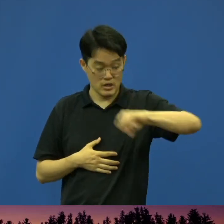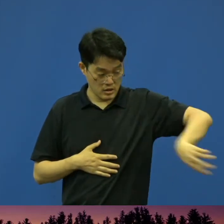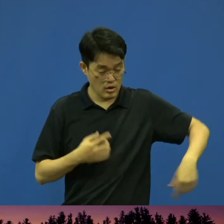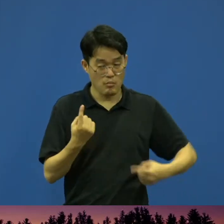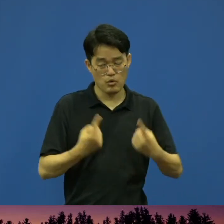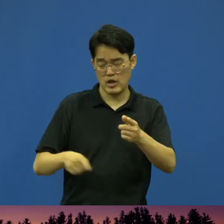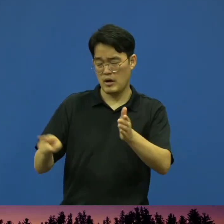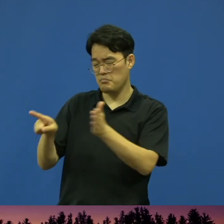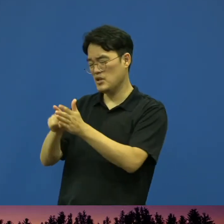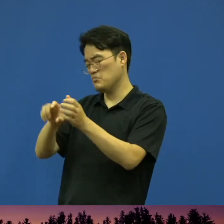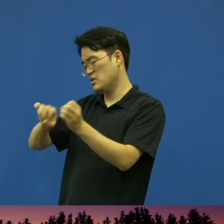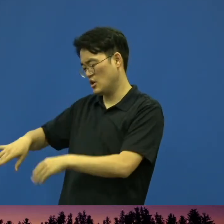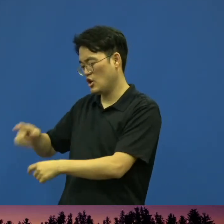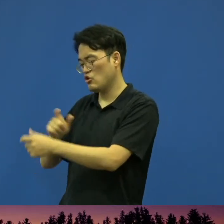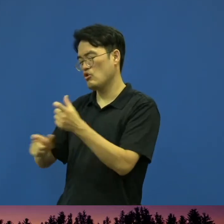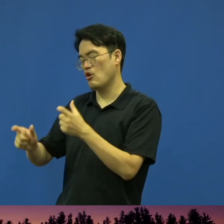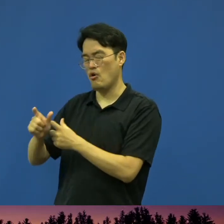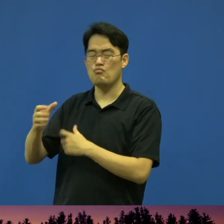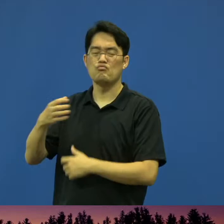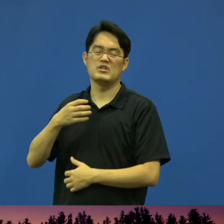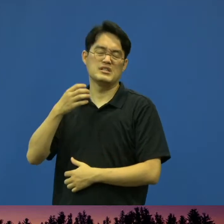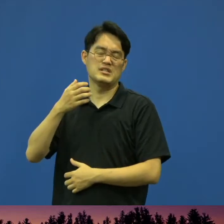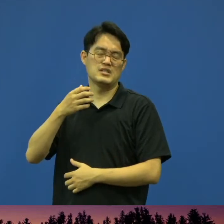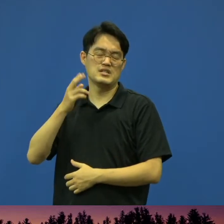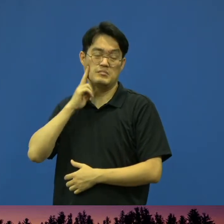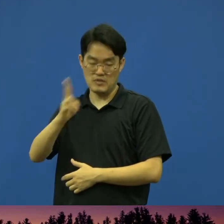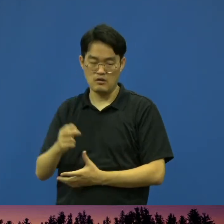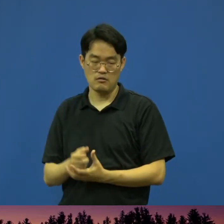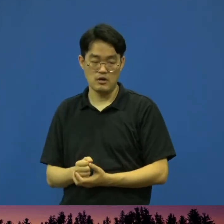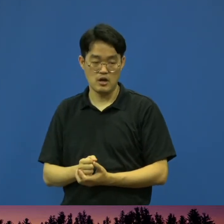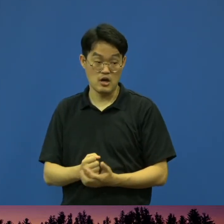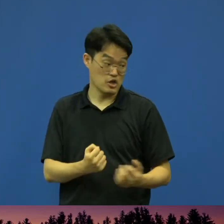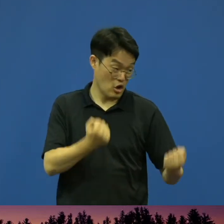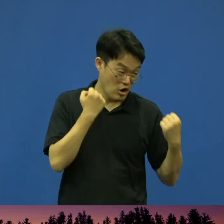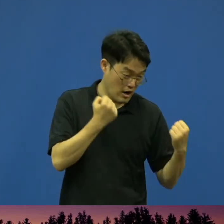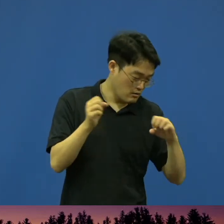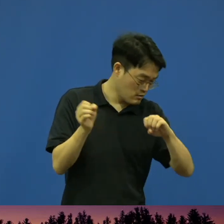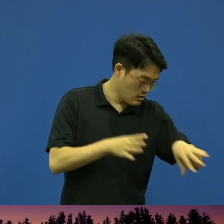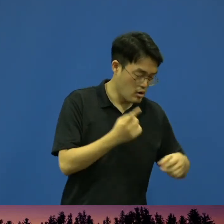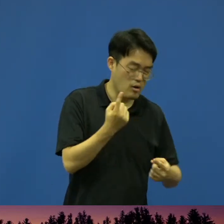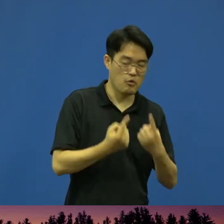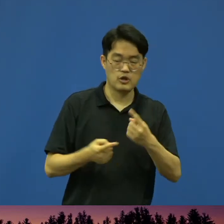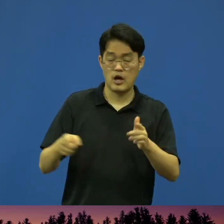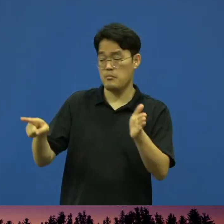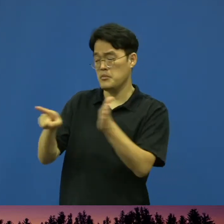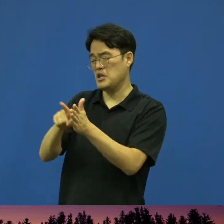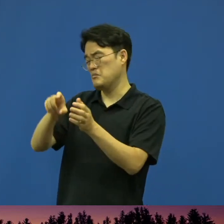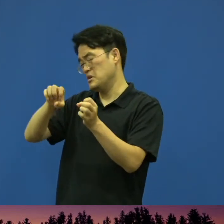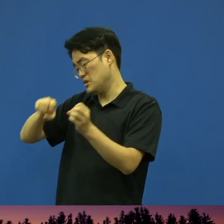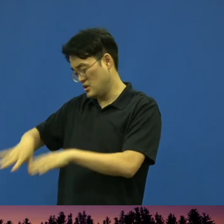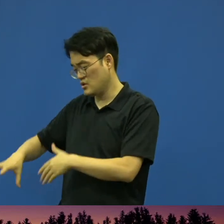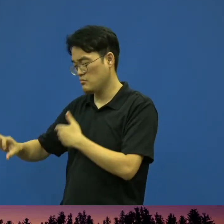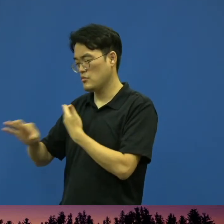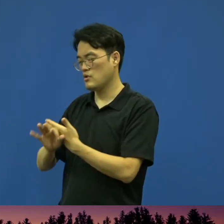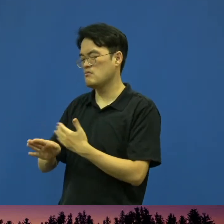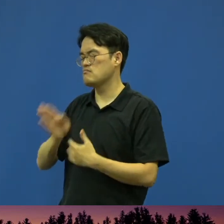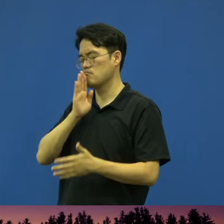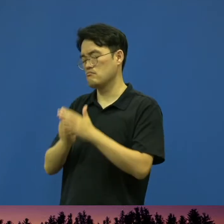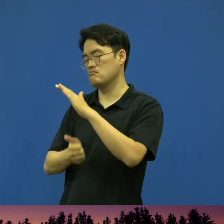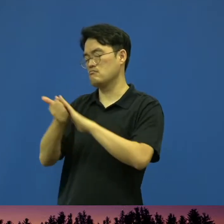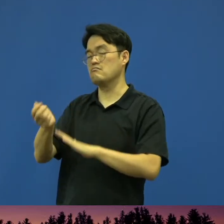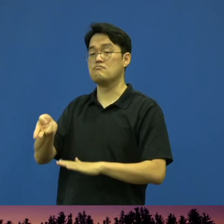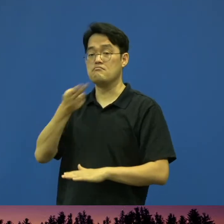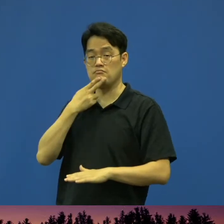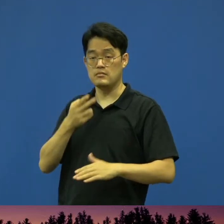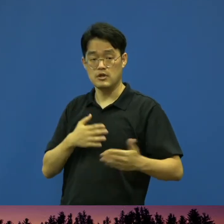것입니다. 건강을 잃는 것보다 믿음을 잃으면 그제서야 진짜 끝이라는 거죠. 그래서 믿음의 동력자